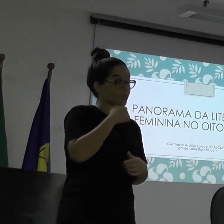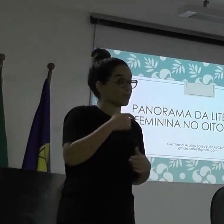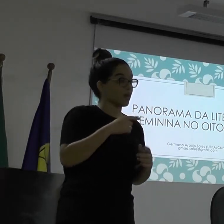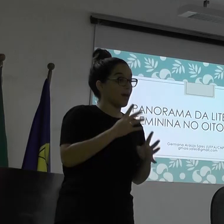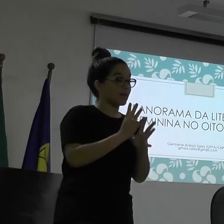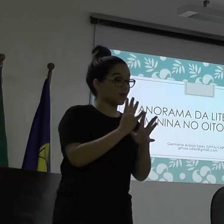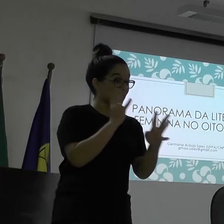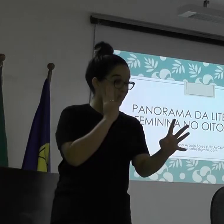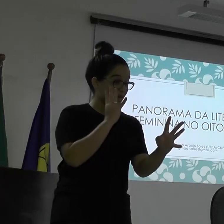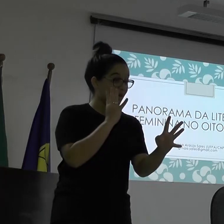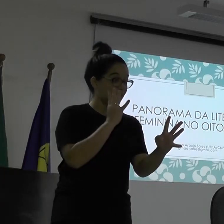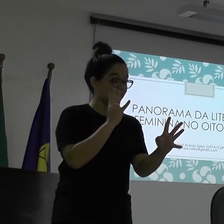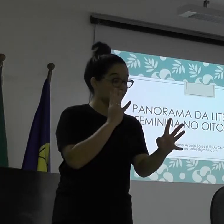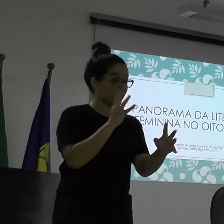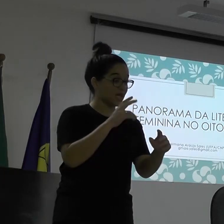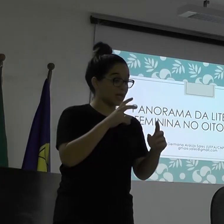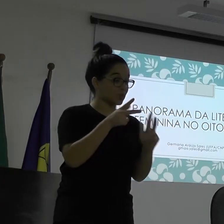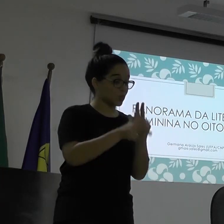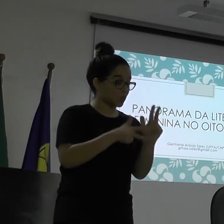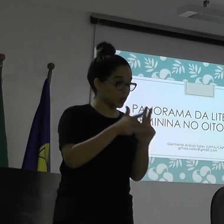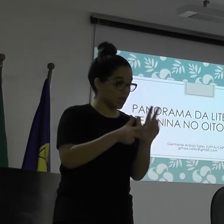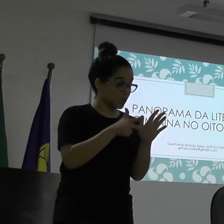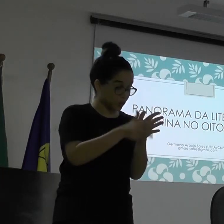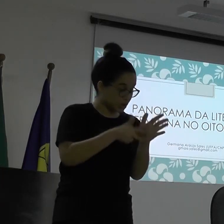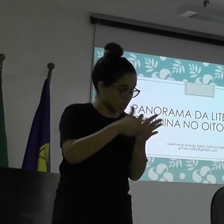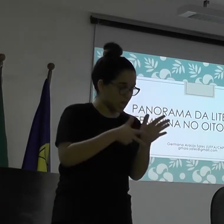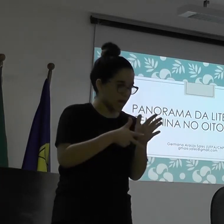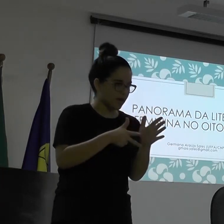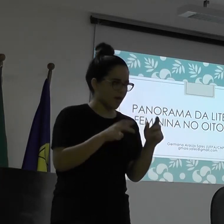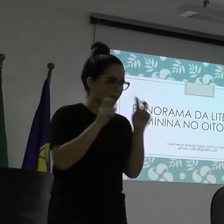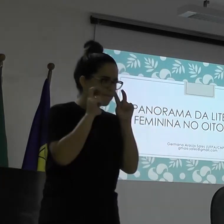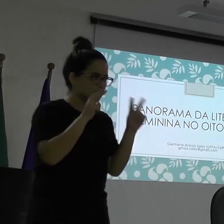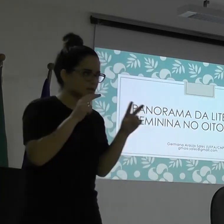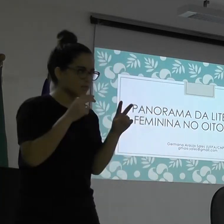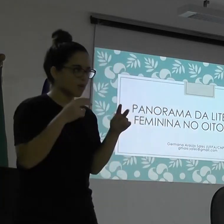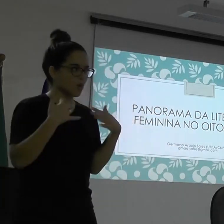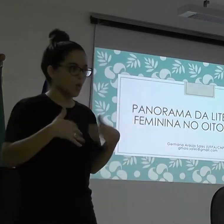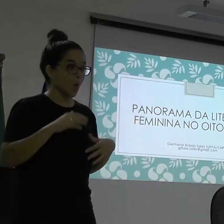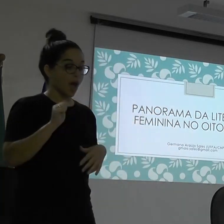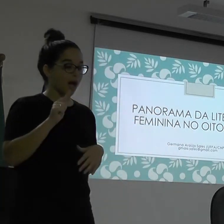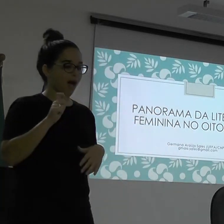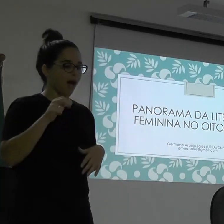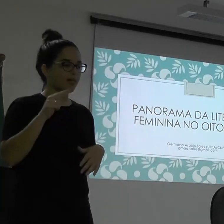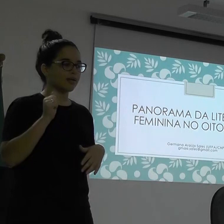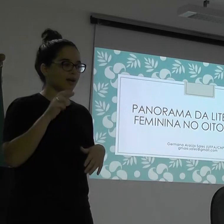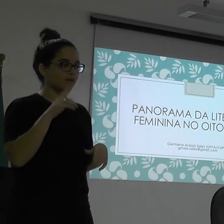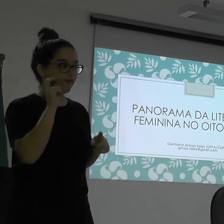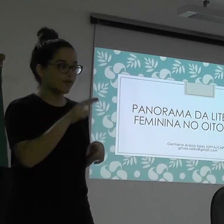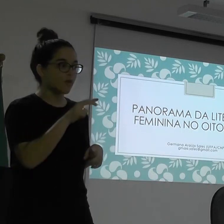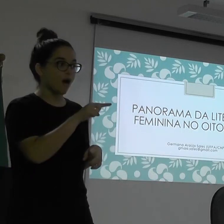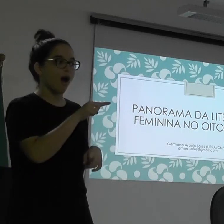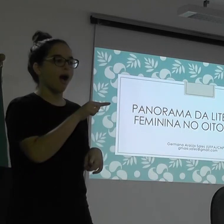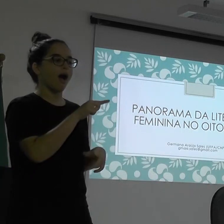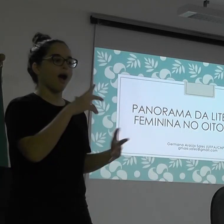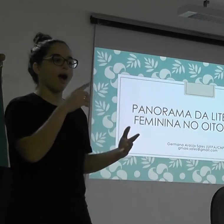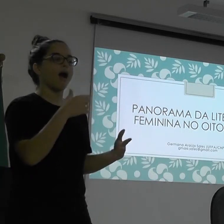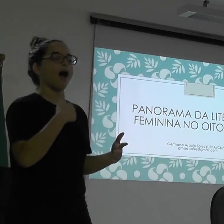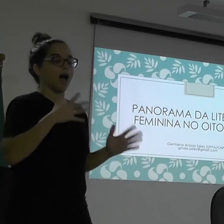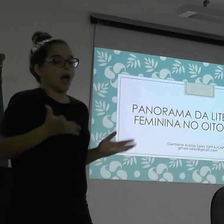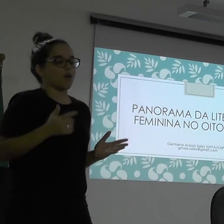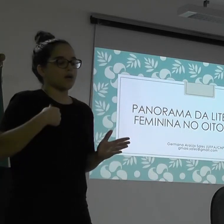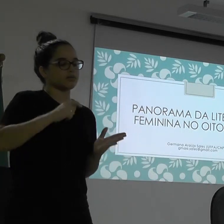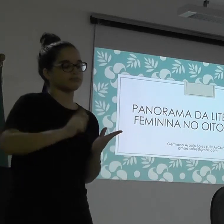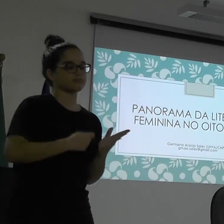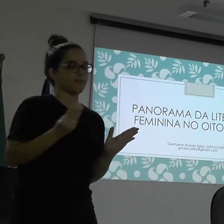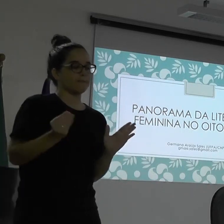para comprar um jornal. Aí o Alencar disse, opa, então agora eu vou assinar, né? É meu.